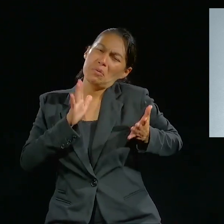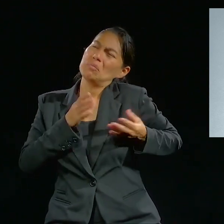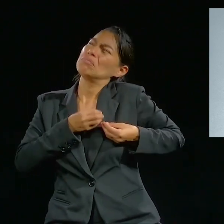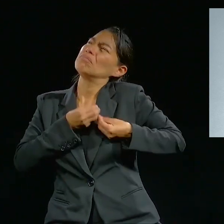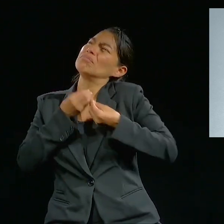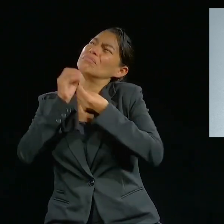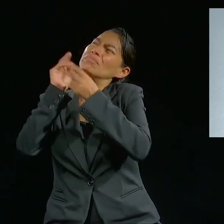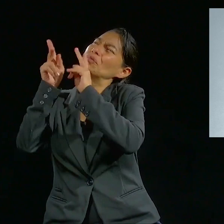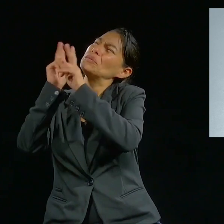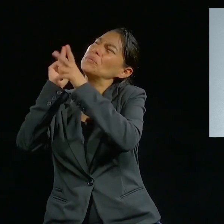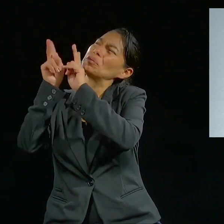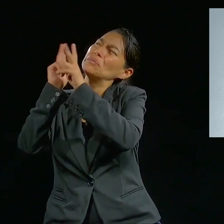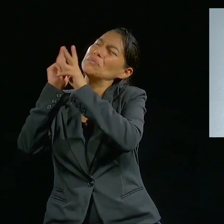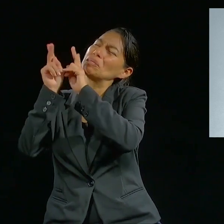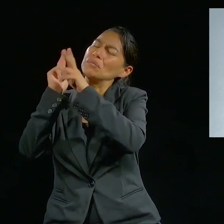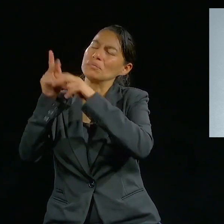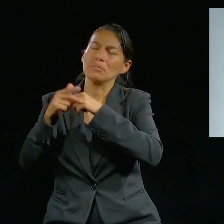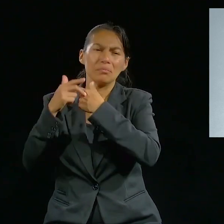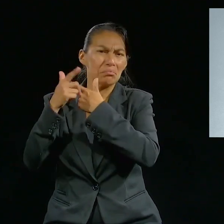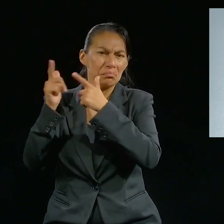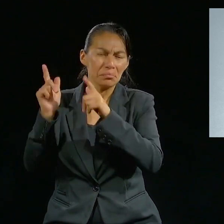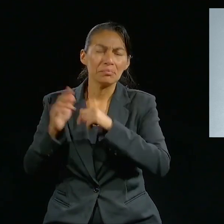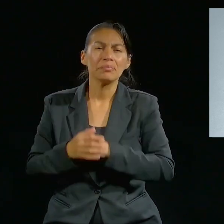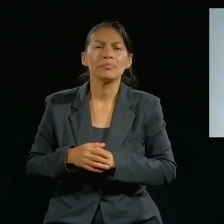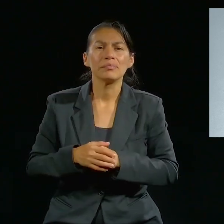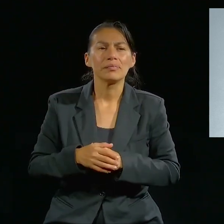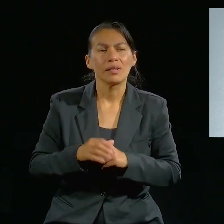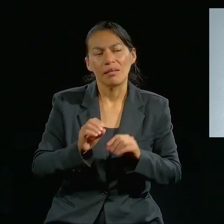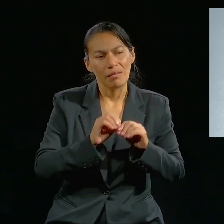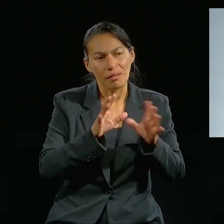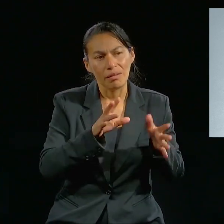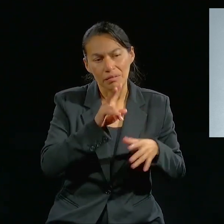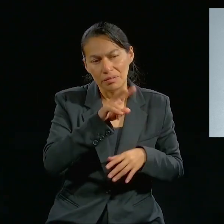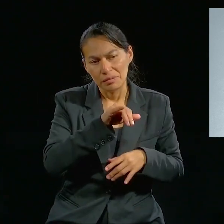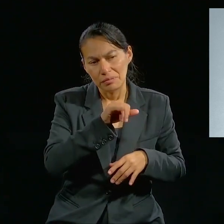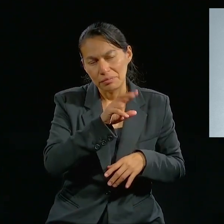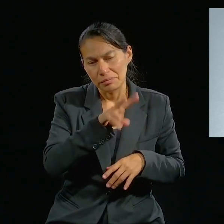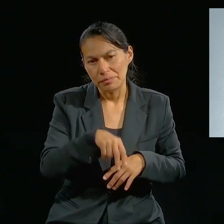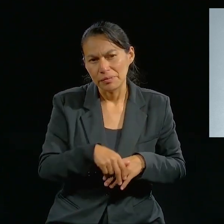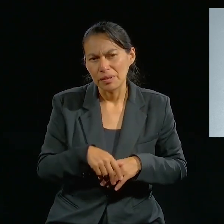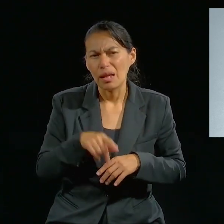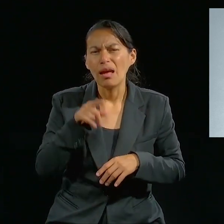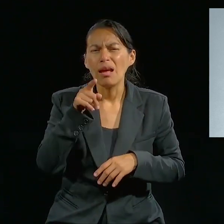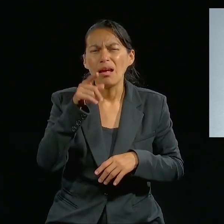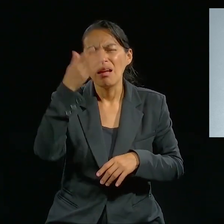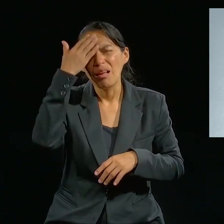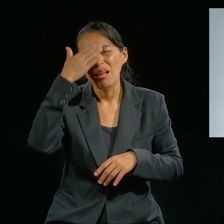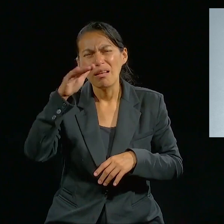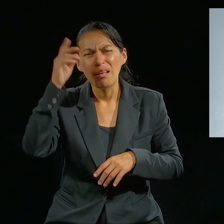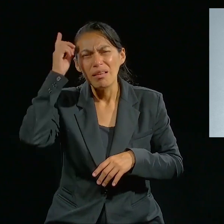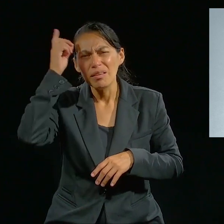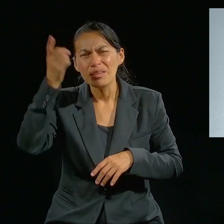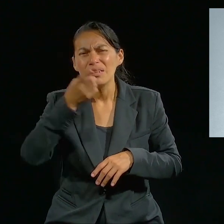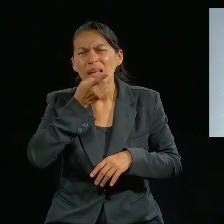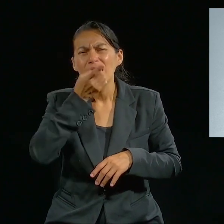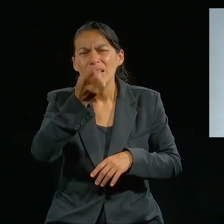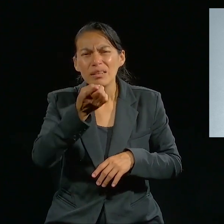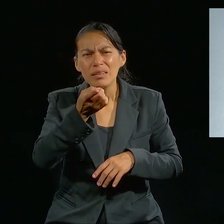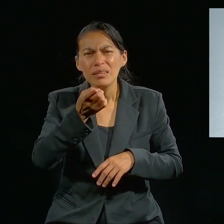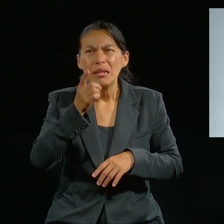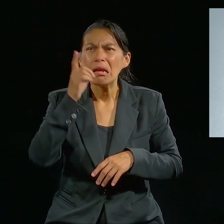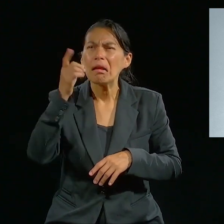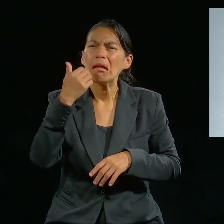estamos limitados, ¿verdad? ¿Y cómo sabes cuando Dios te está diciendo algo? ¿Cómo sabes